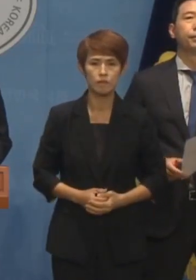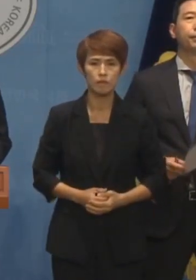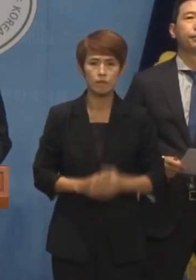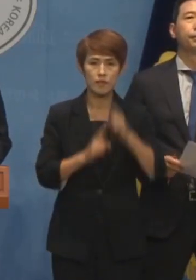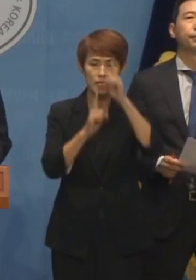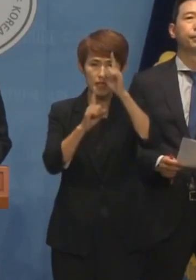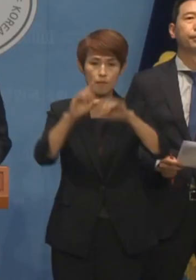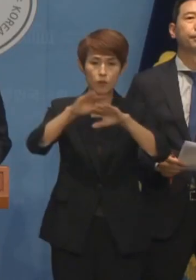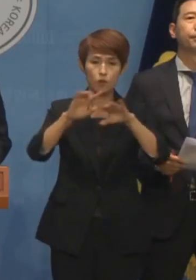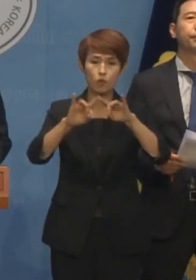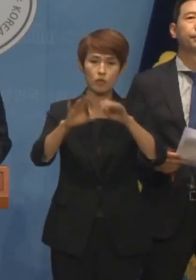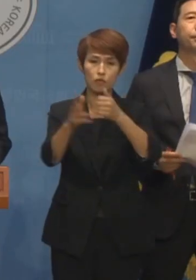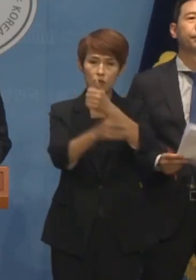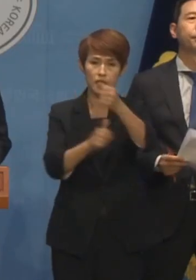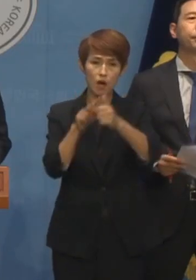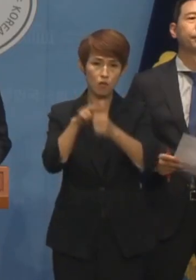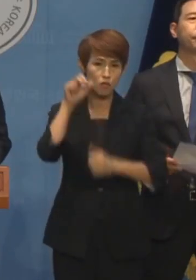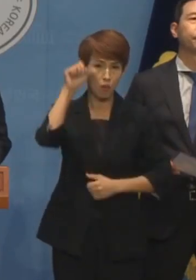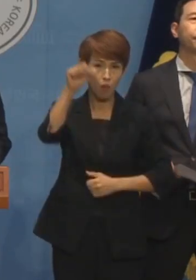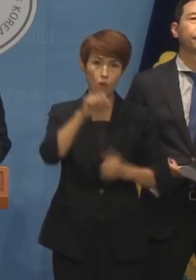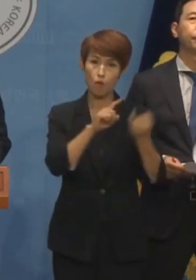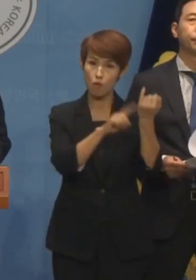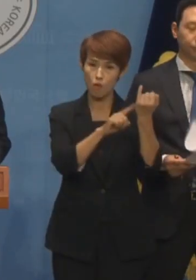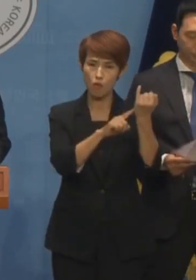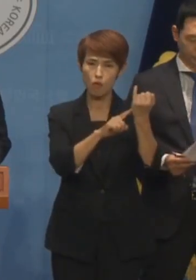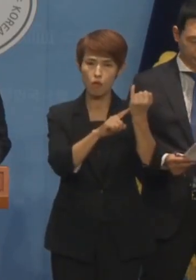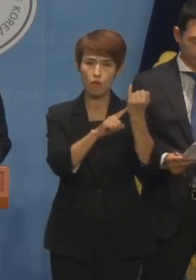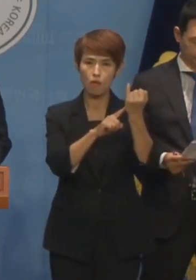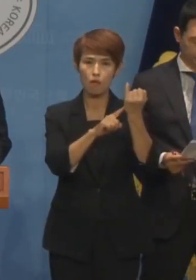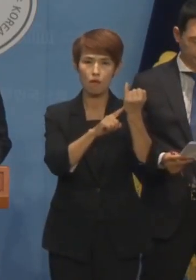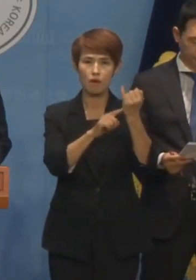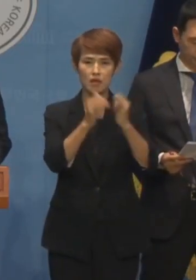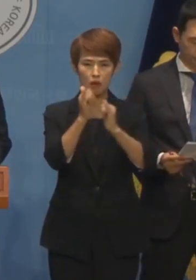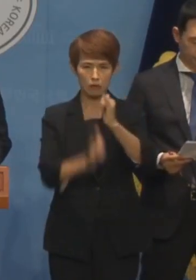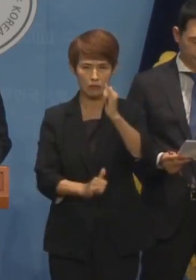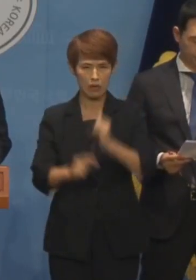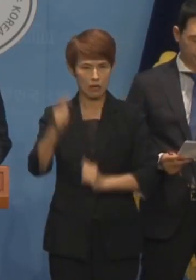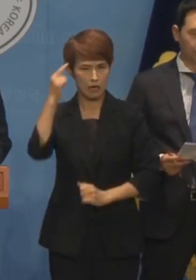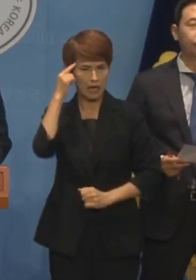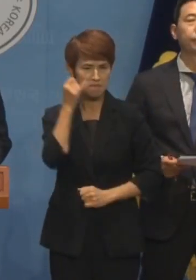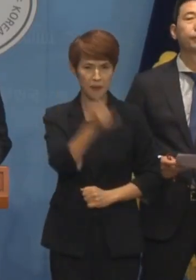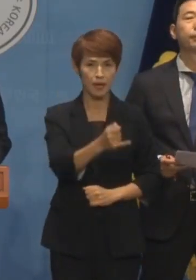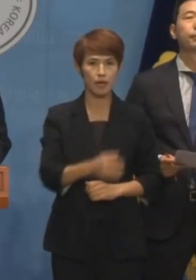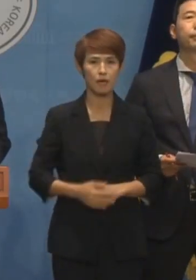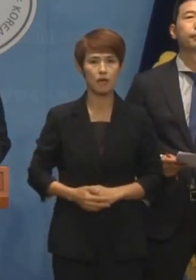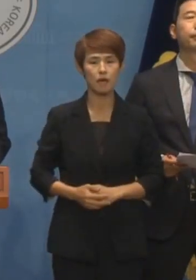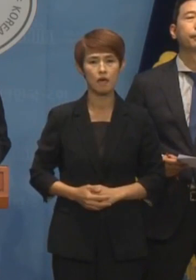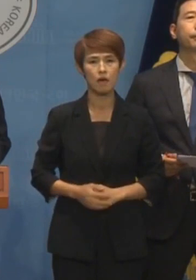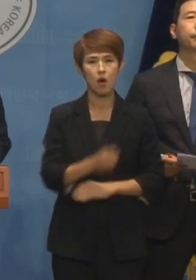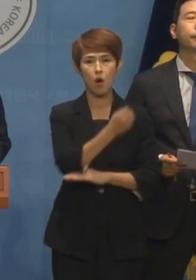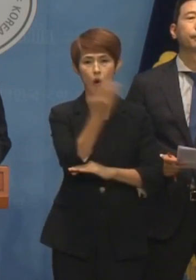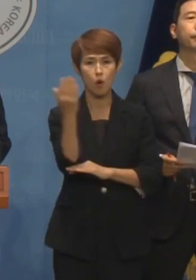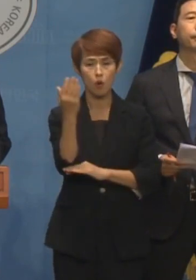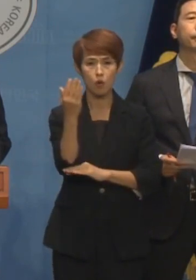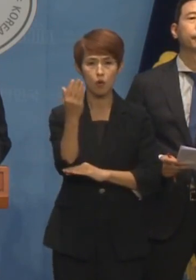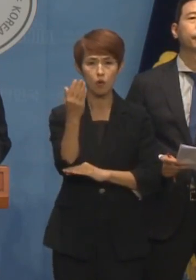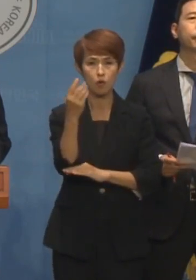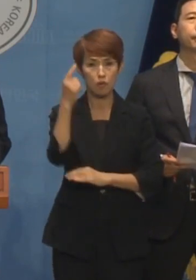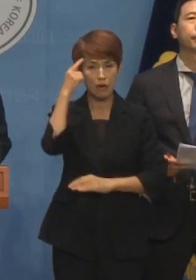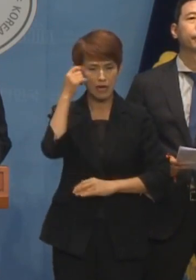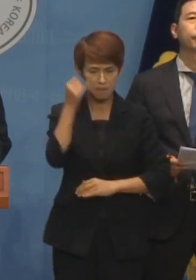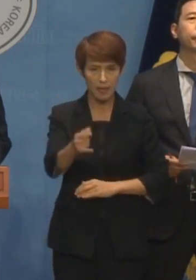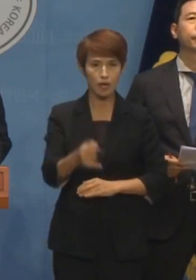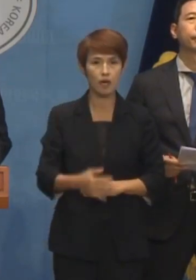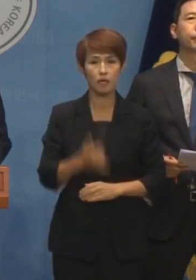이진숙 방송통신위원장 후보자가 역사인식, 언론관, 도덕성, 전문성